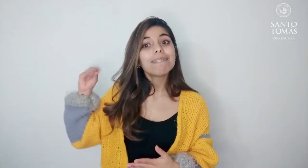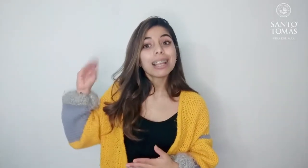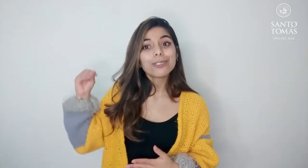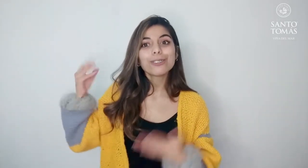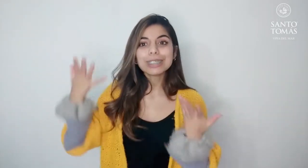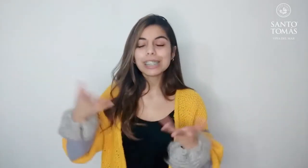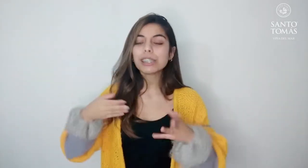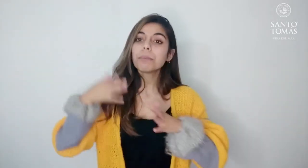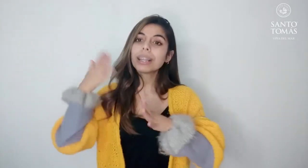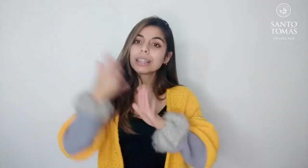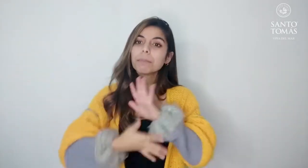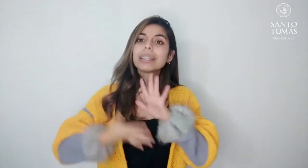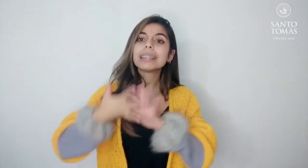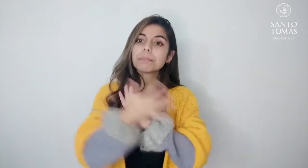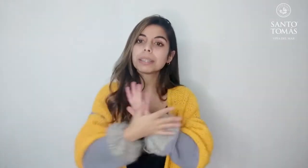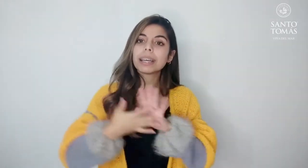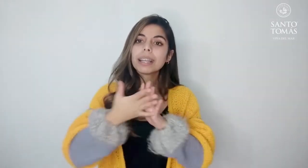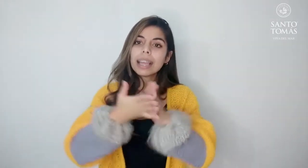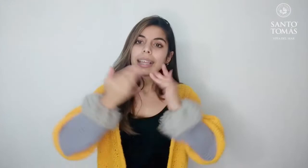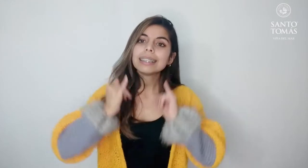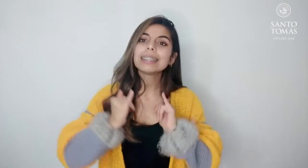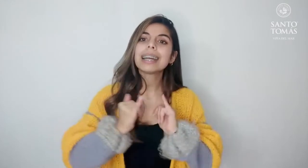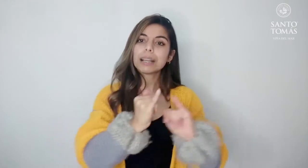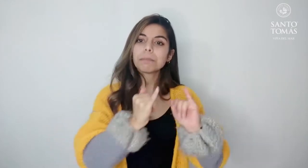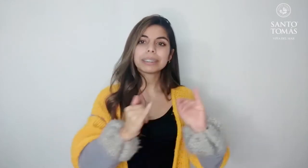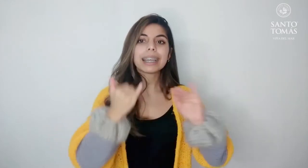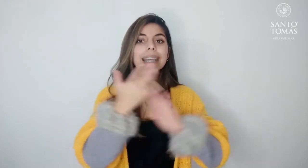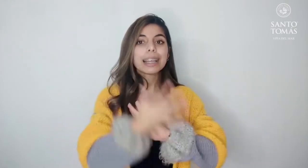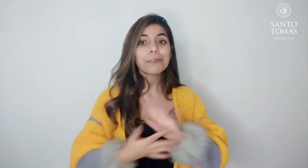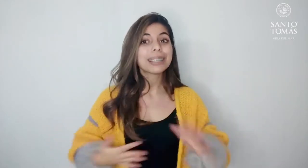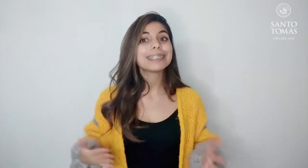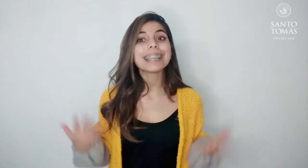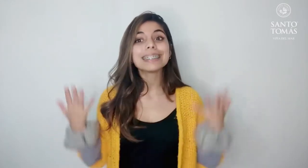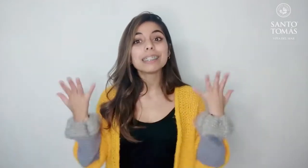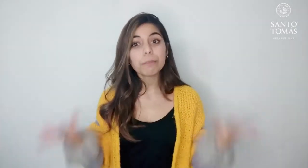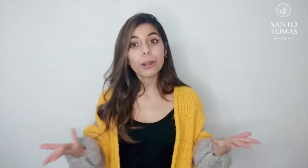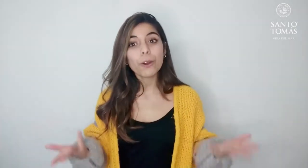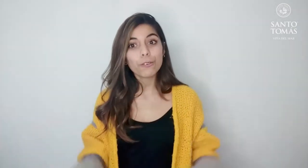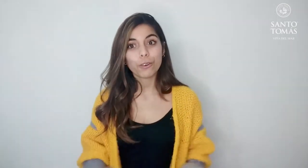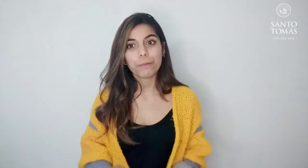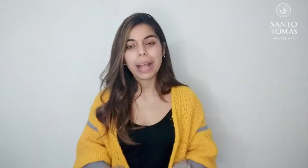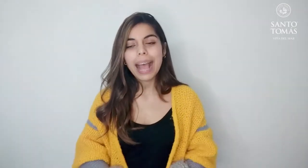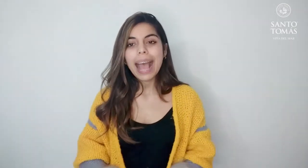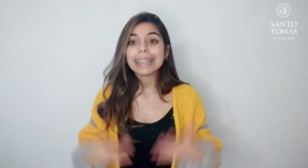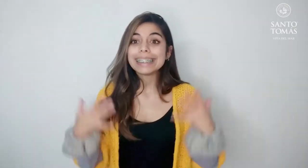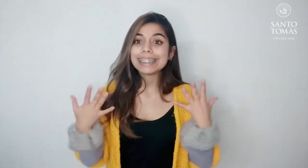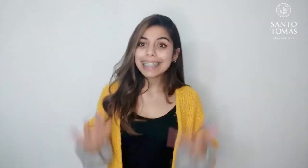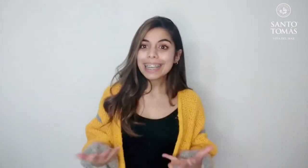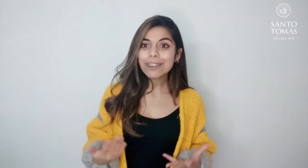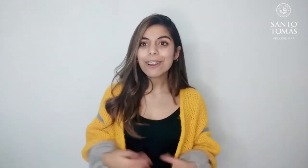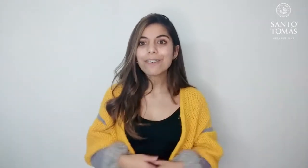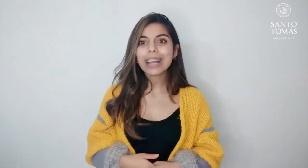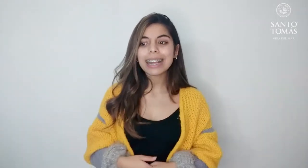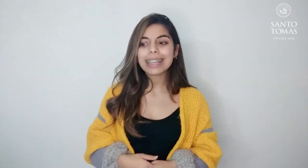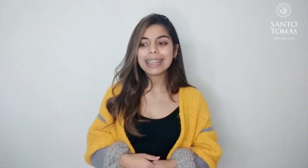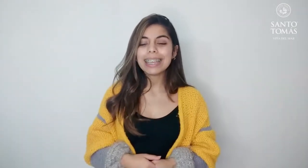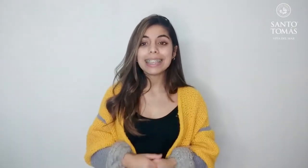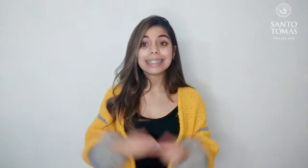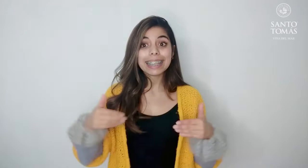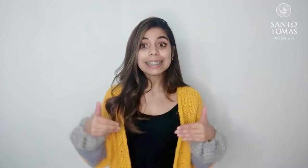hablando el docente, por ende puede interpretar y entregar el mensaje en lengua de señas de mejor forma. Así que si quieren colaborar y si quieren